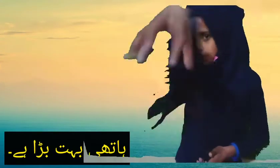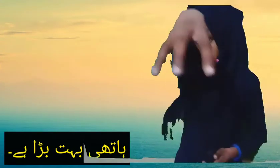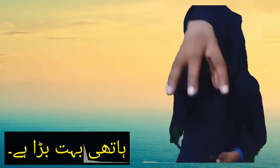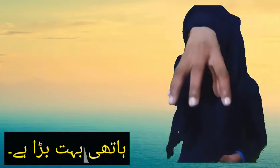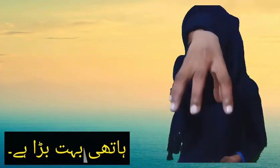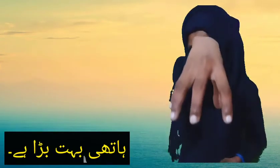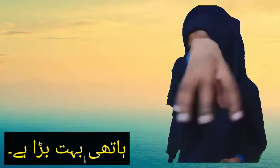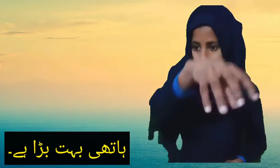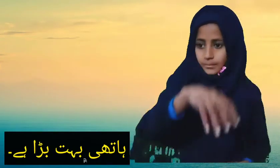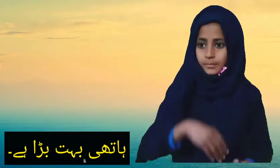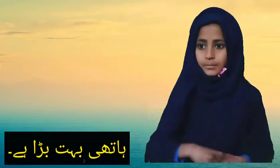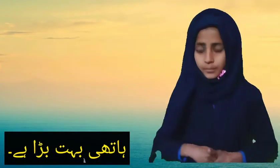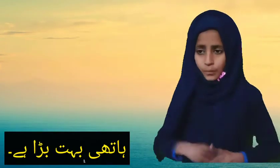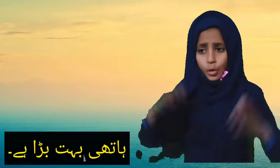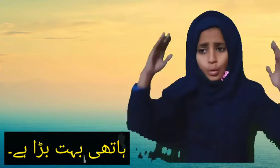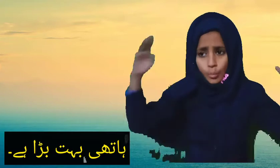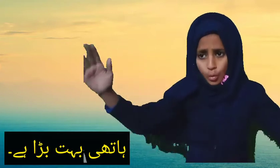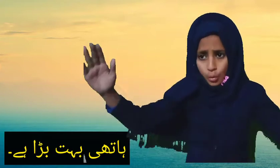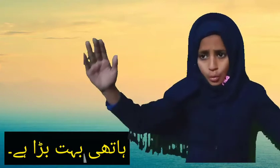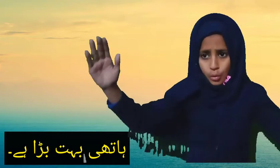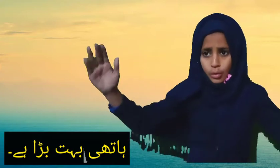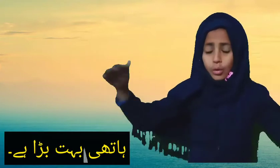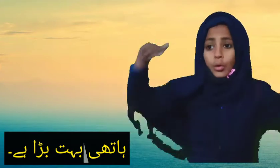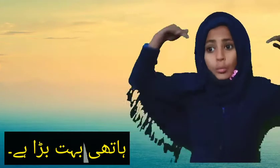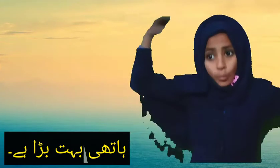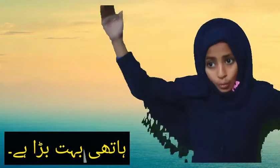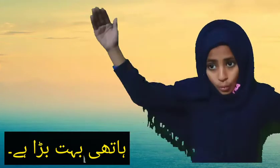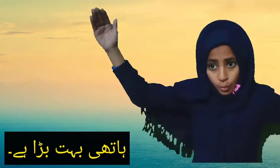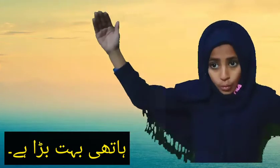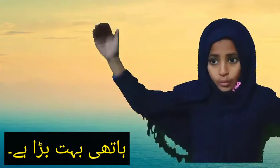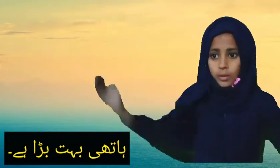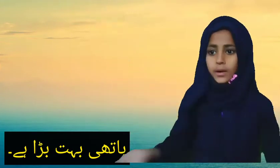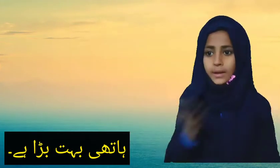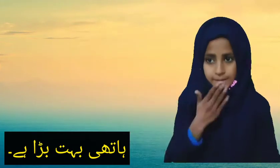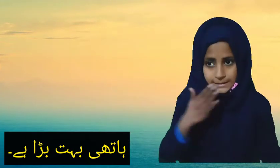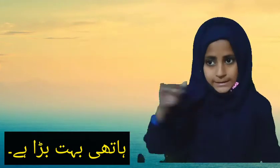हाथी बहुत भाड़ा है।